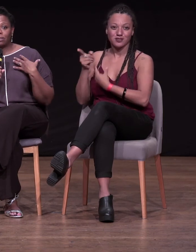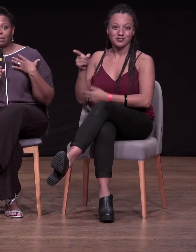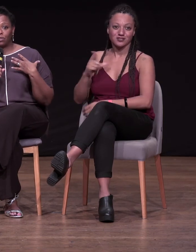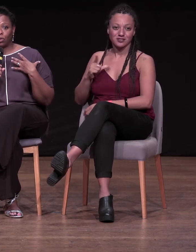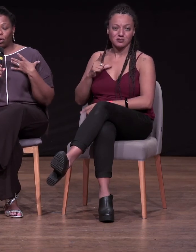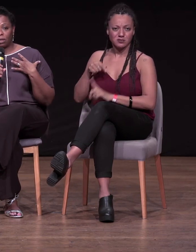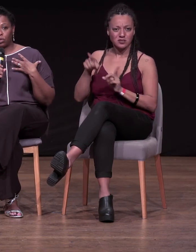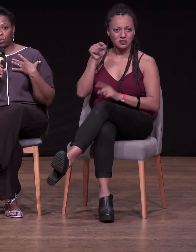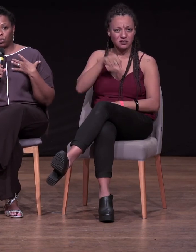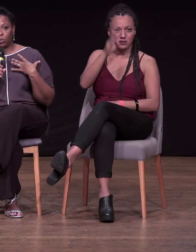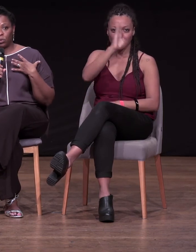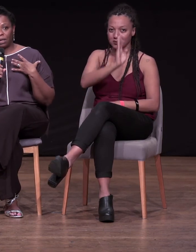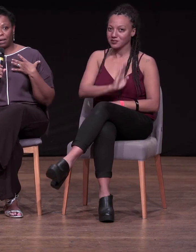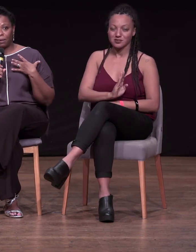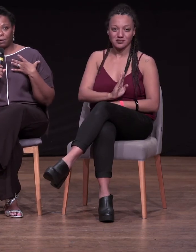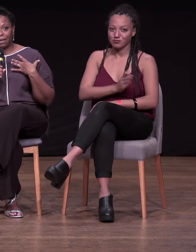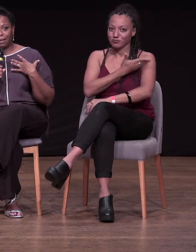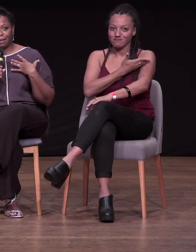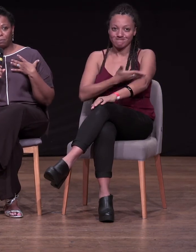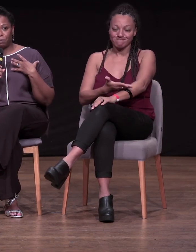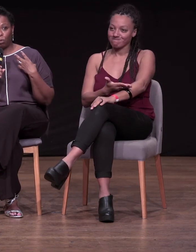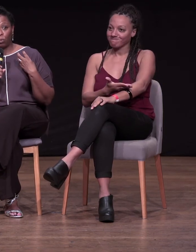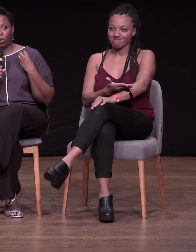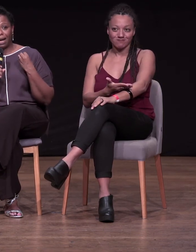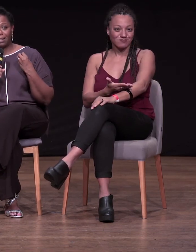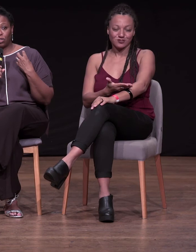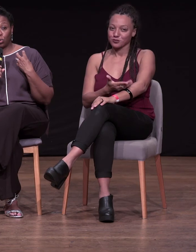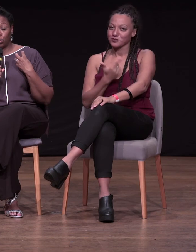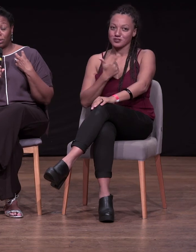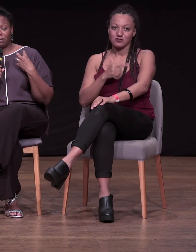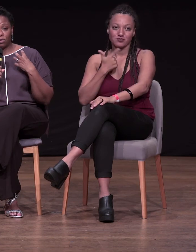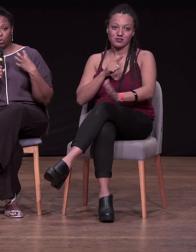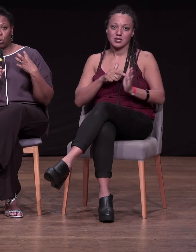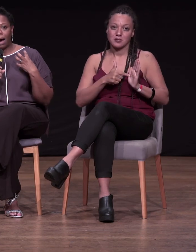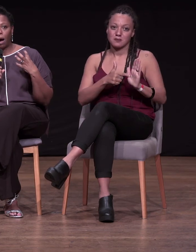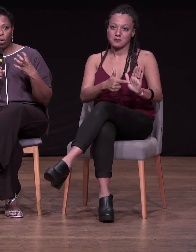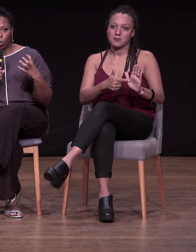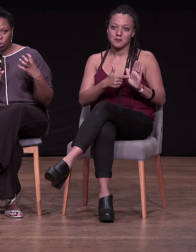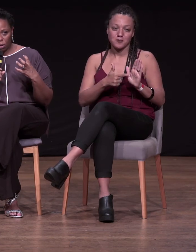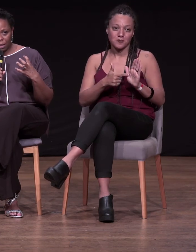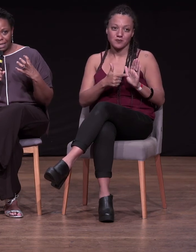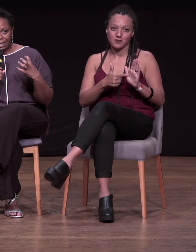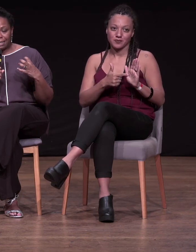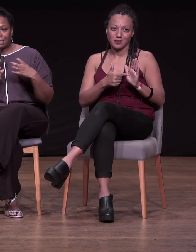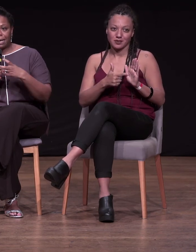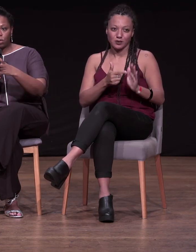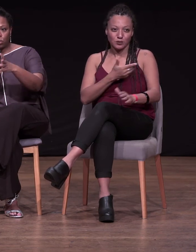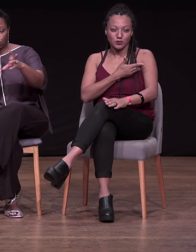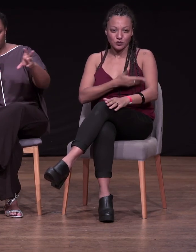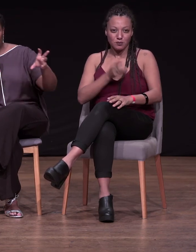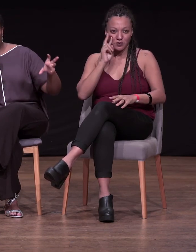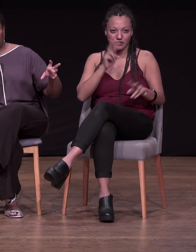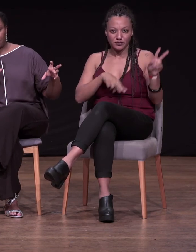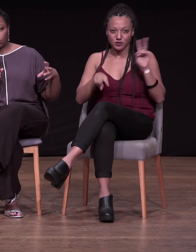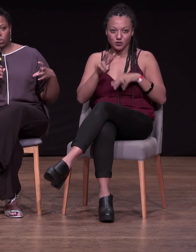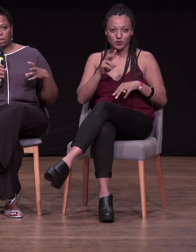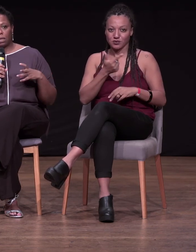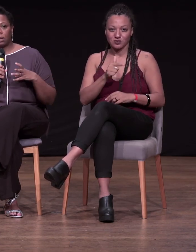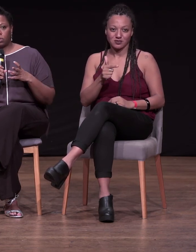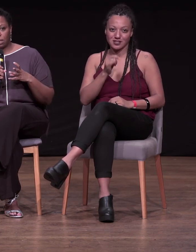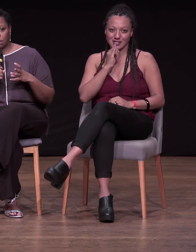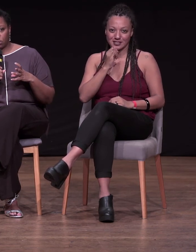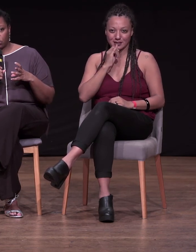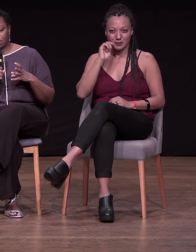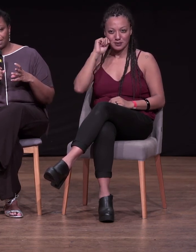na nossa história de cultura popular, de cultura visual, sermos todos brancos